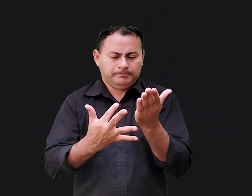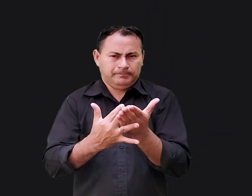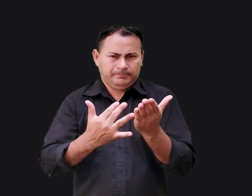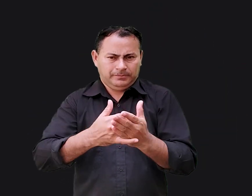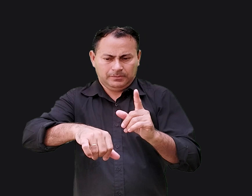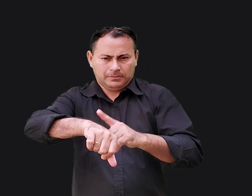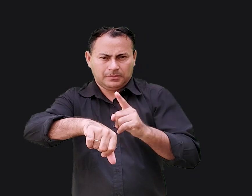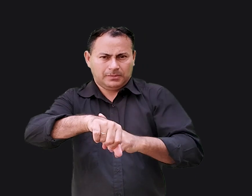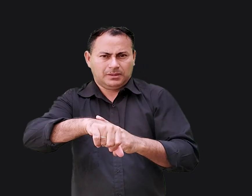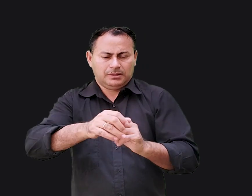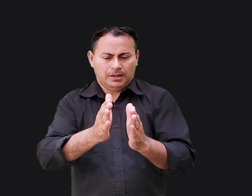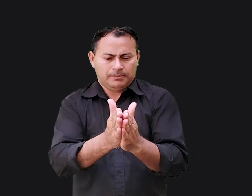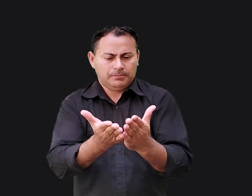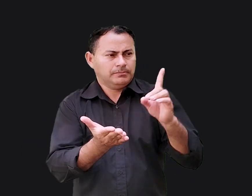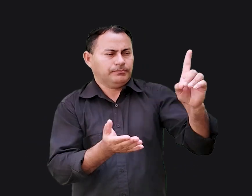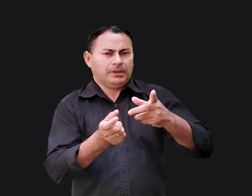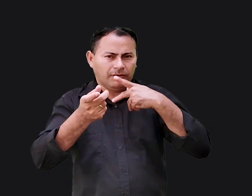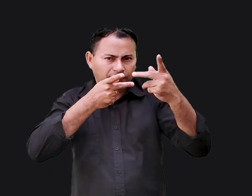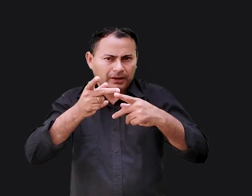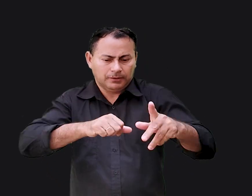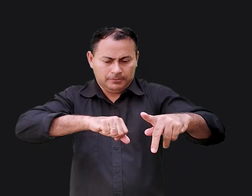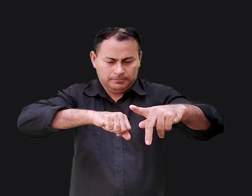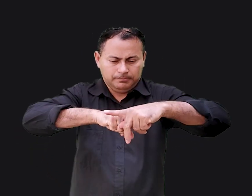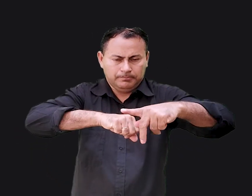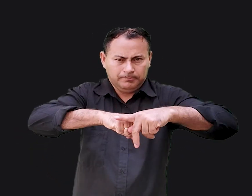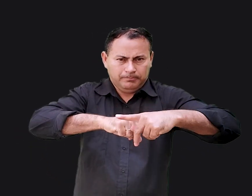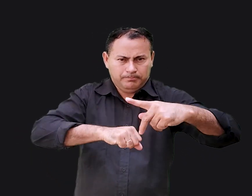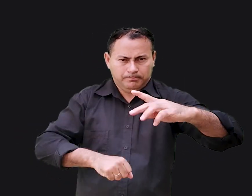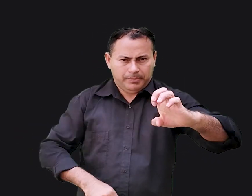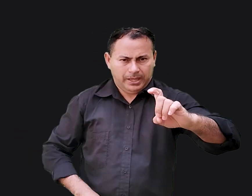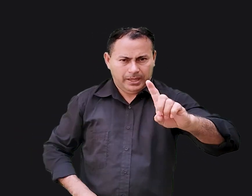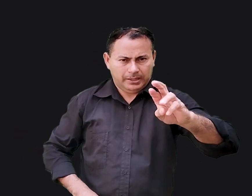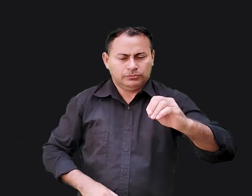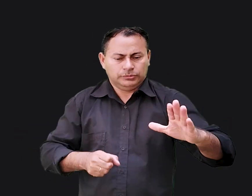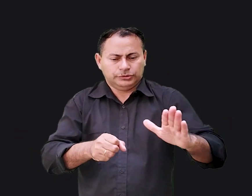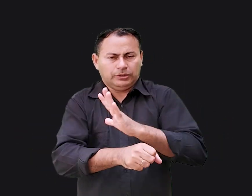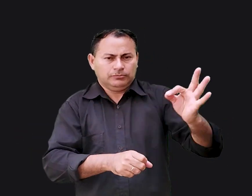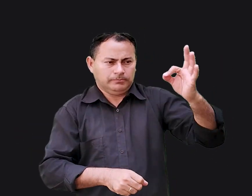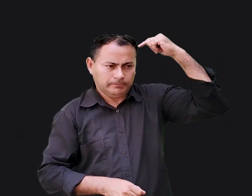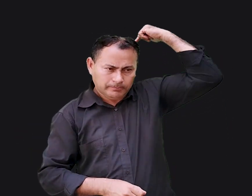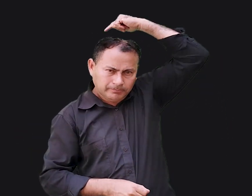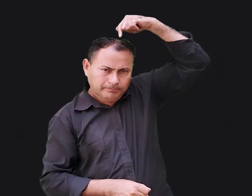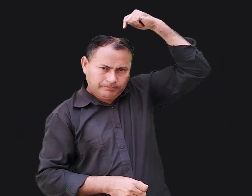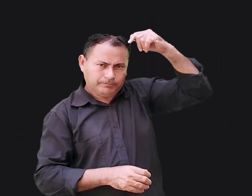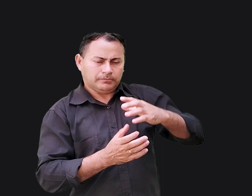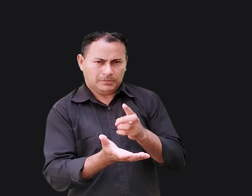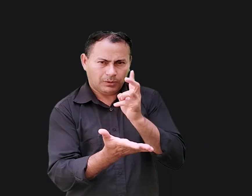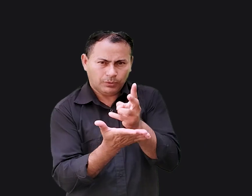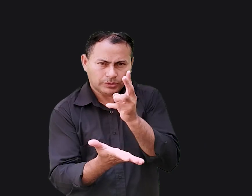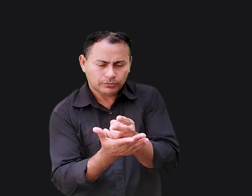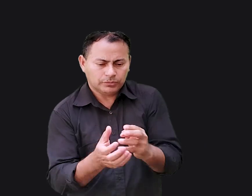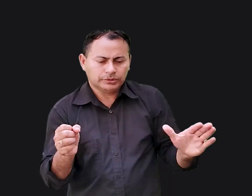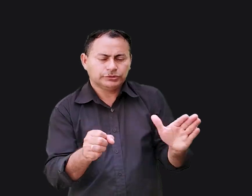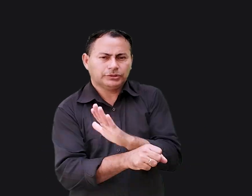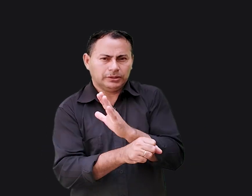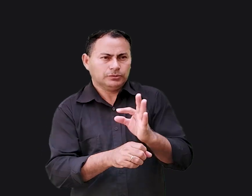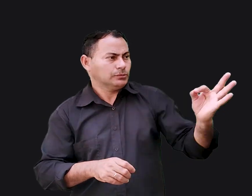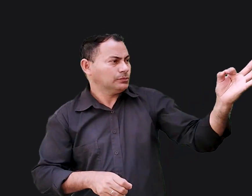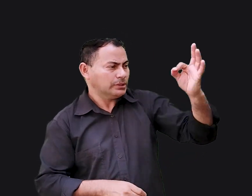essas ocasiões em que as Escrituras mencionam que Pedro estava cheio do Espírito, ele continuou cheio do